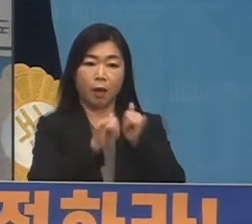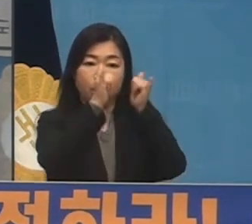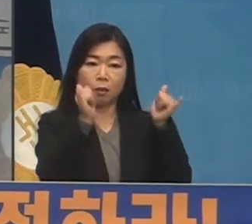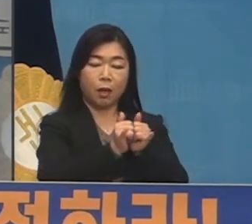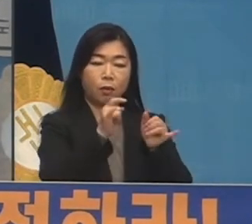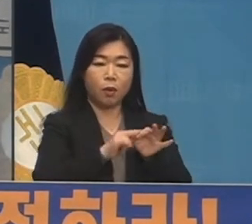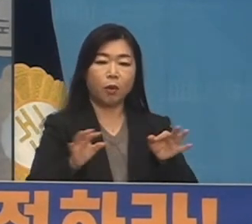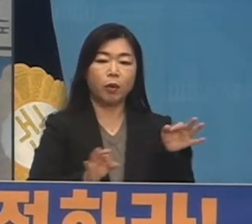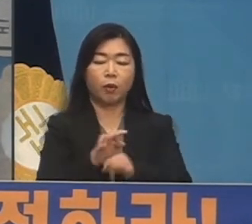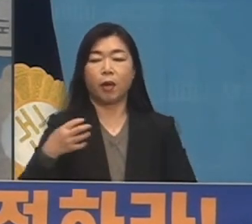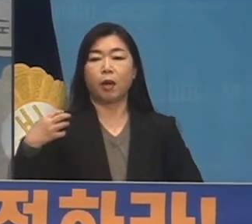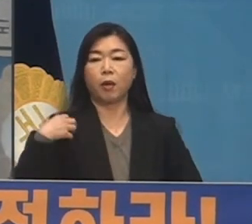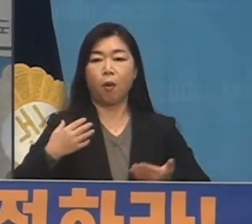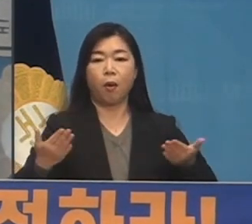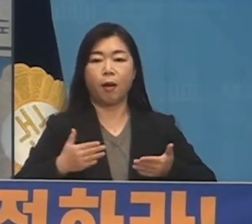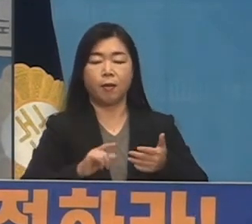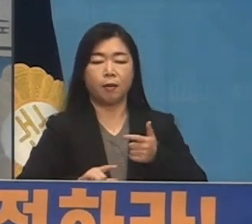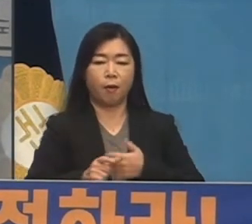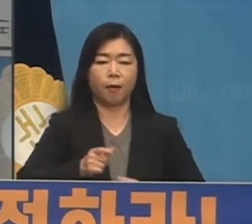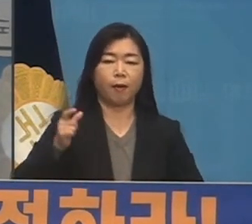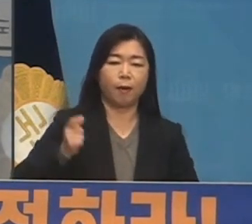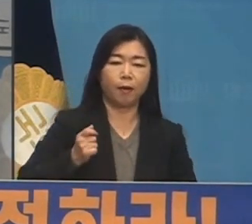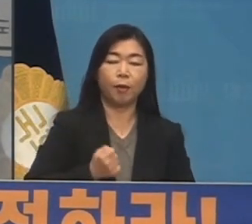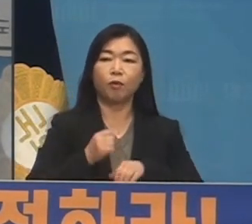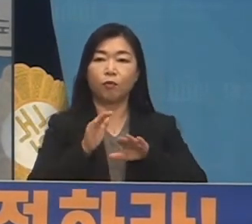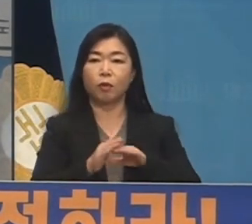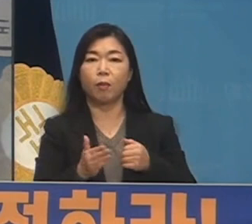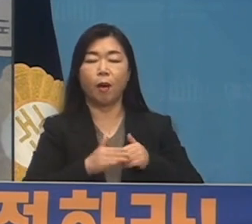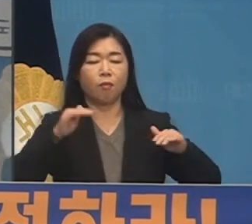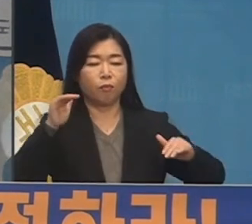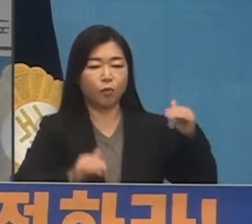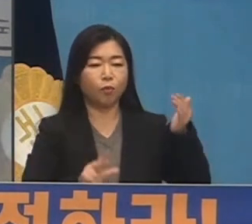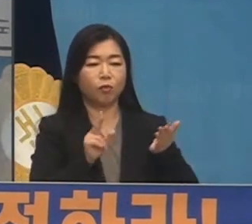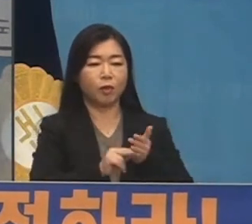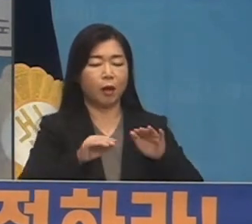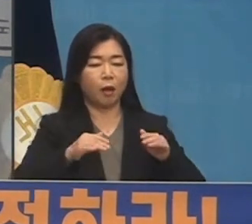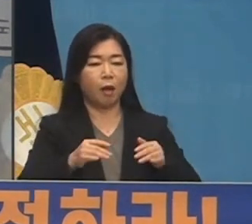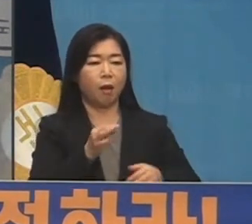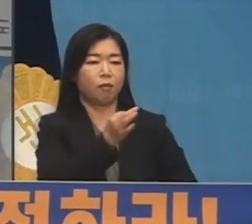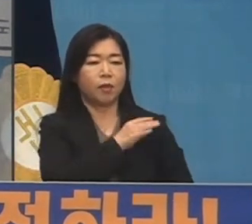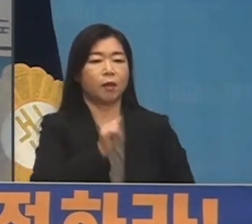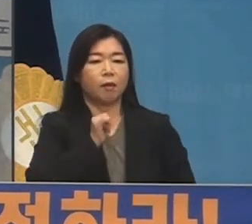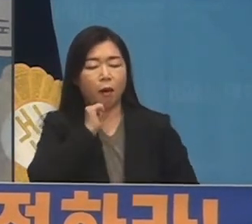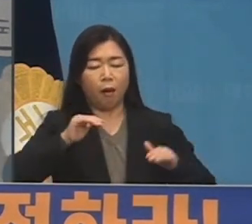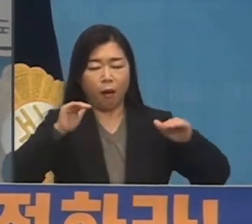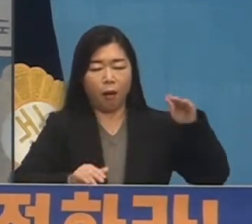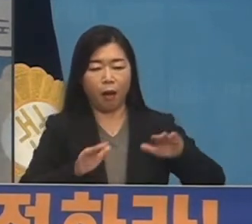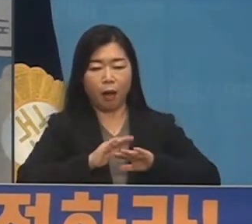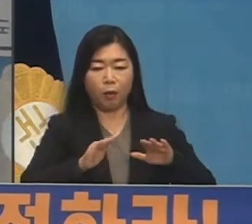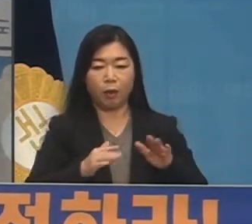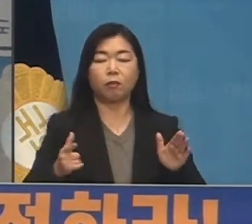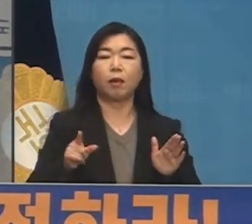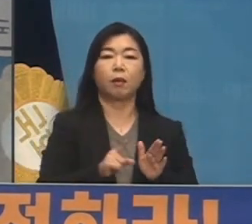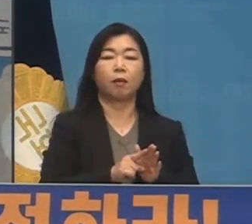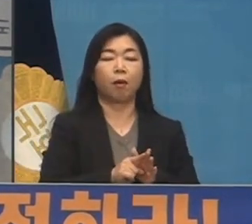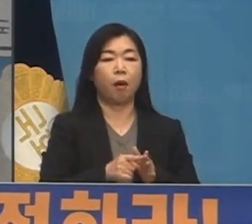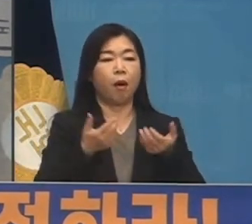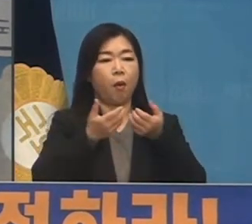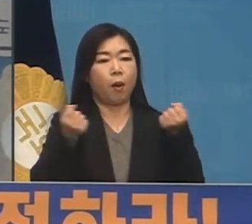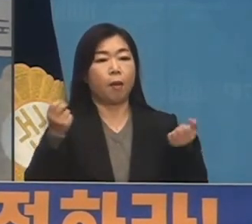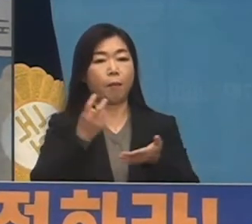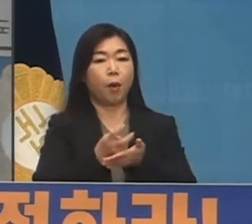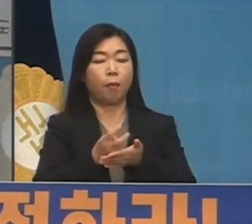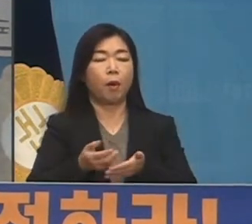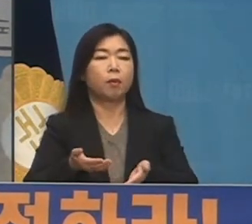경제의 역할을 강화를 통하여 불평등과 양극화 문제를 극복하기 위한 별도의 관련법을